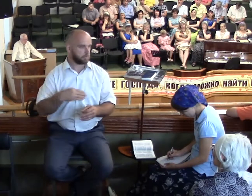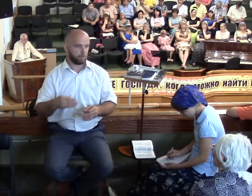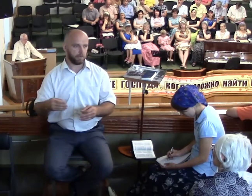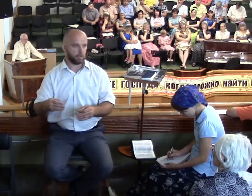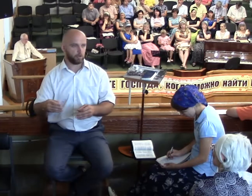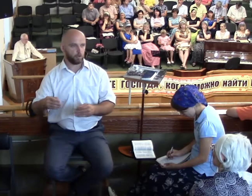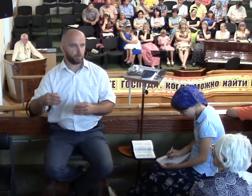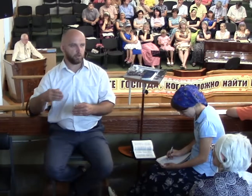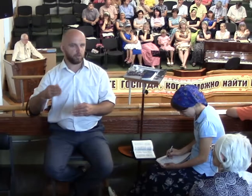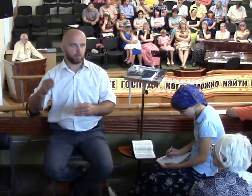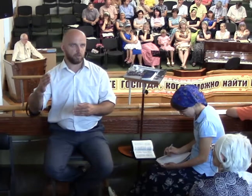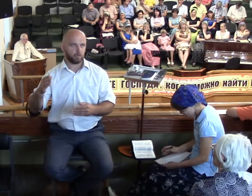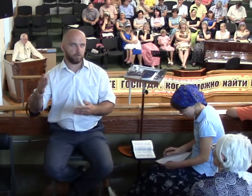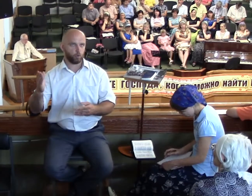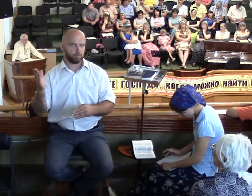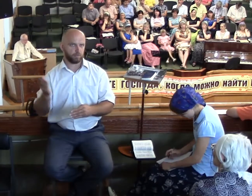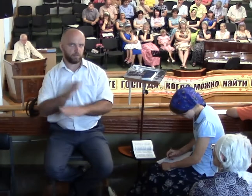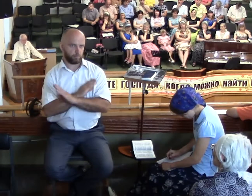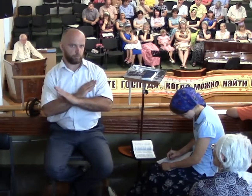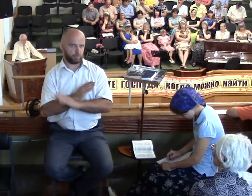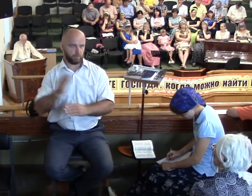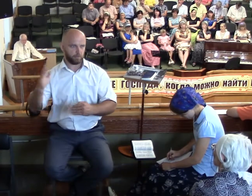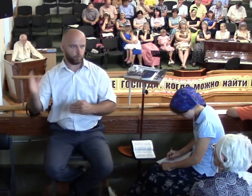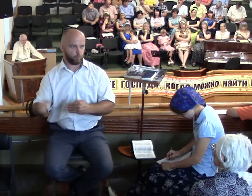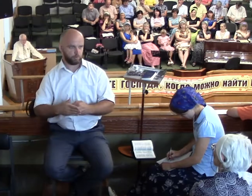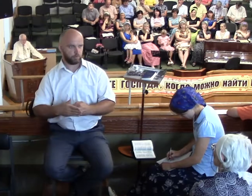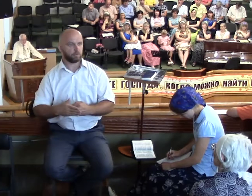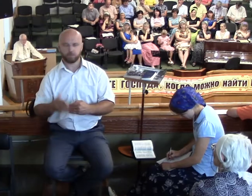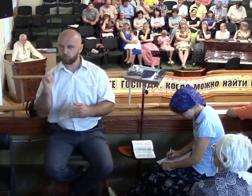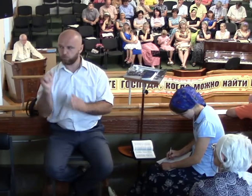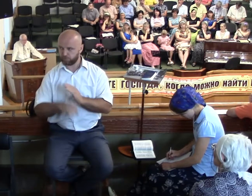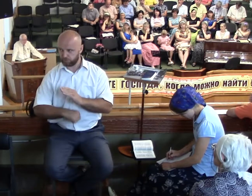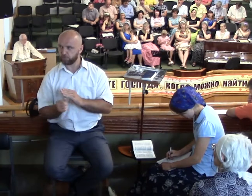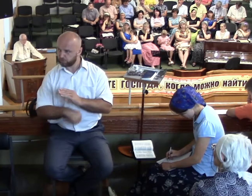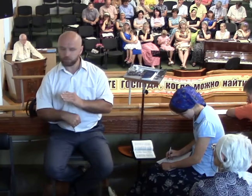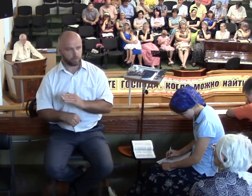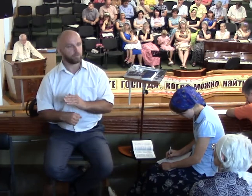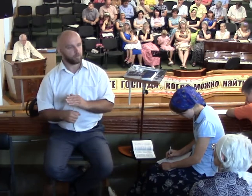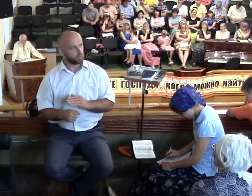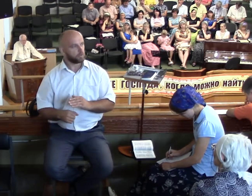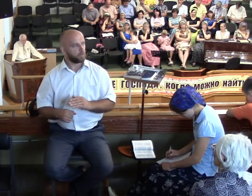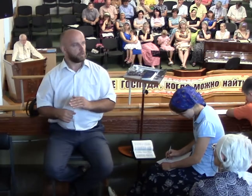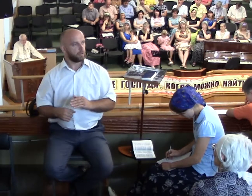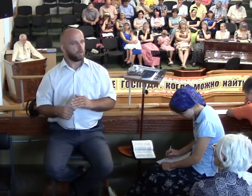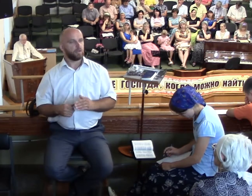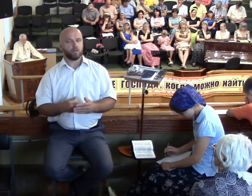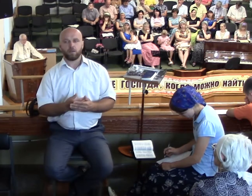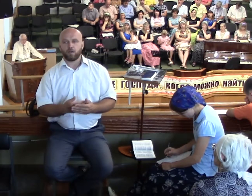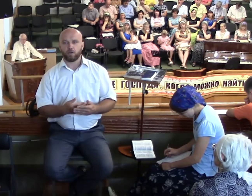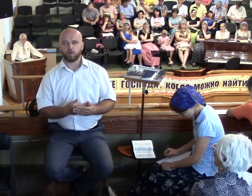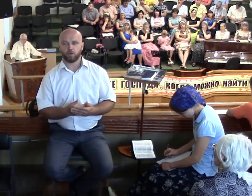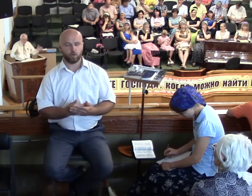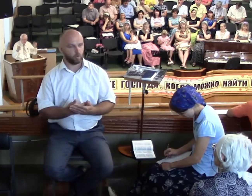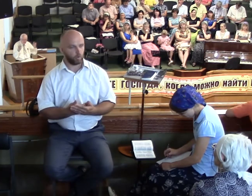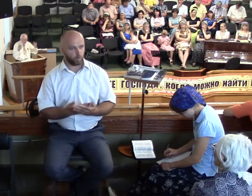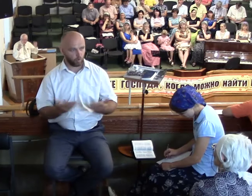мире получать. Совершенно. В этом мире мы должны понимать, что мы живем в чужой среде. Мы